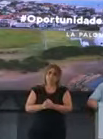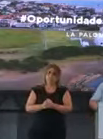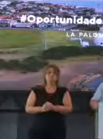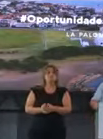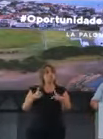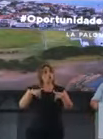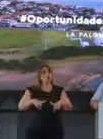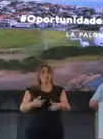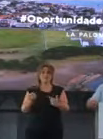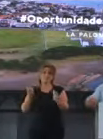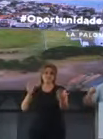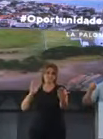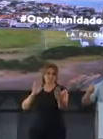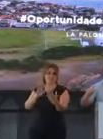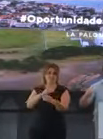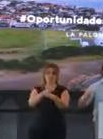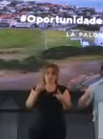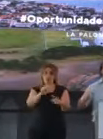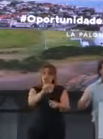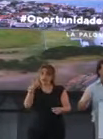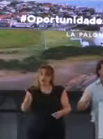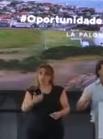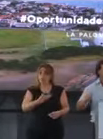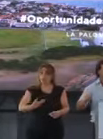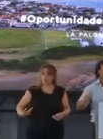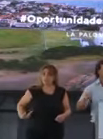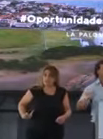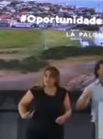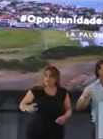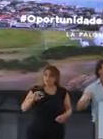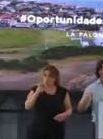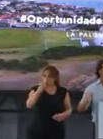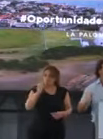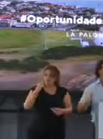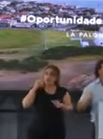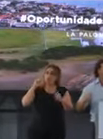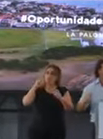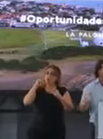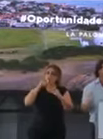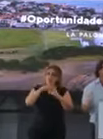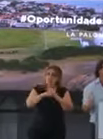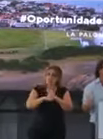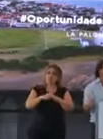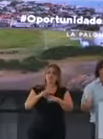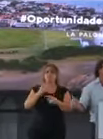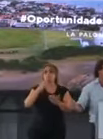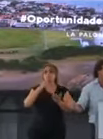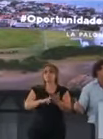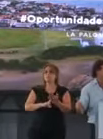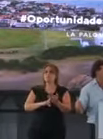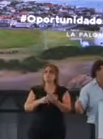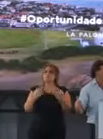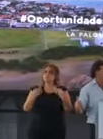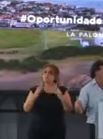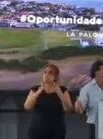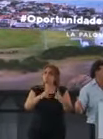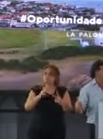Si hoy me paro enfrente a ustedes y le digo, si ganamos el gobierno, vamos a modificar la base tributaria, yo le estoy mintiendo.